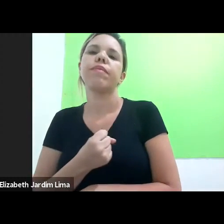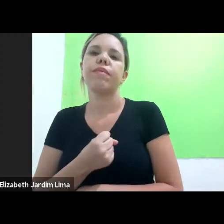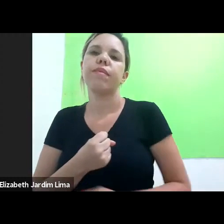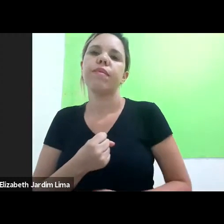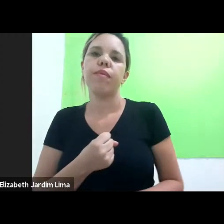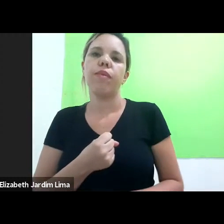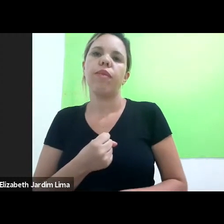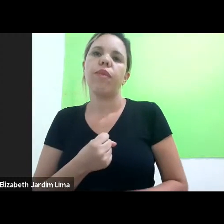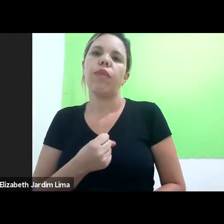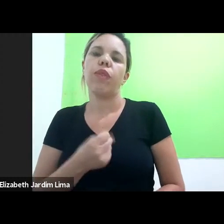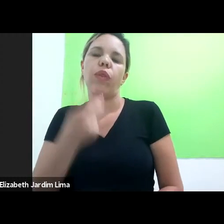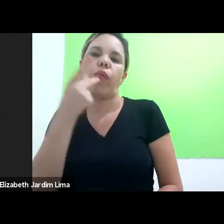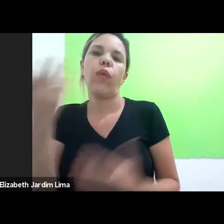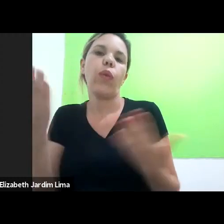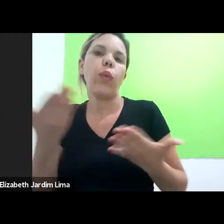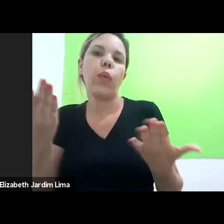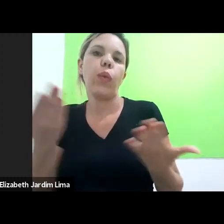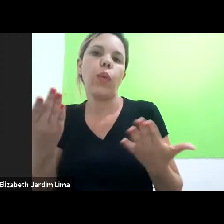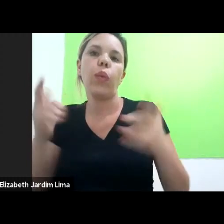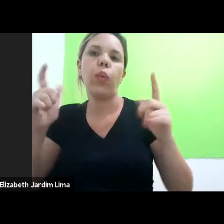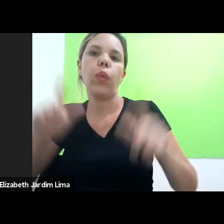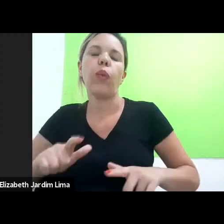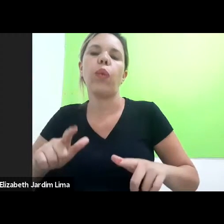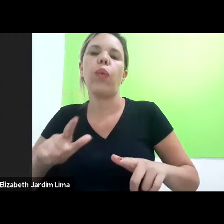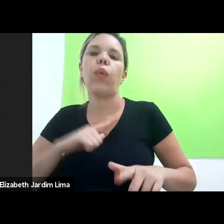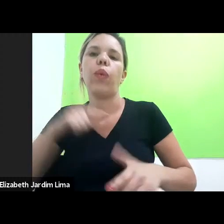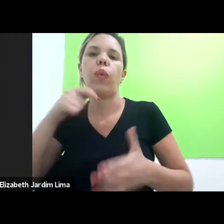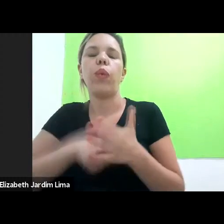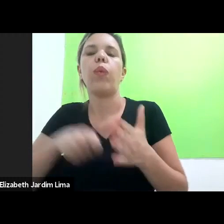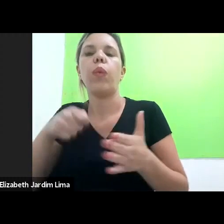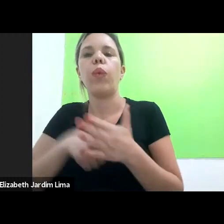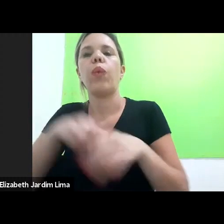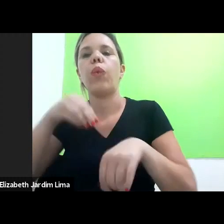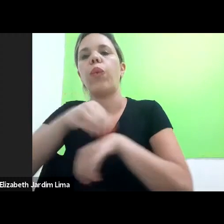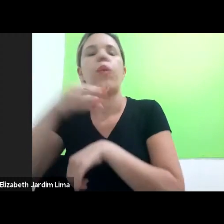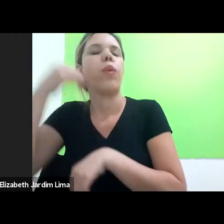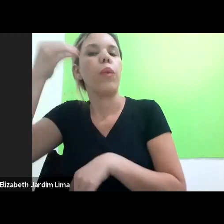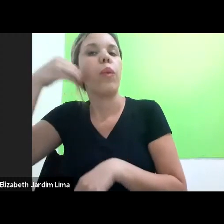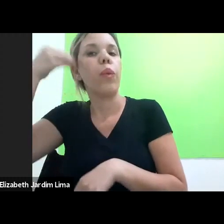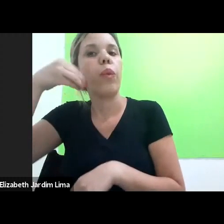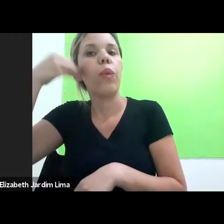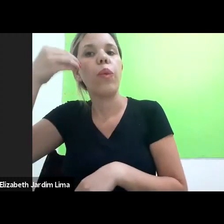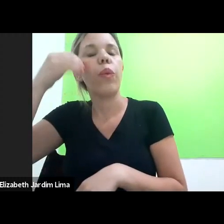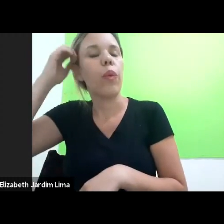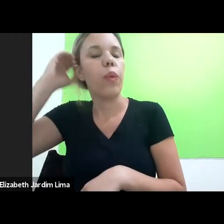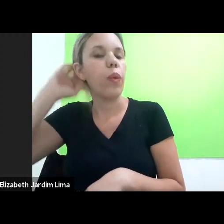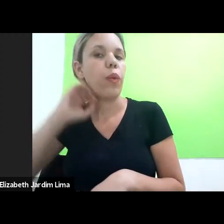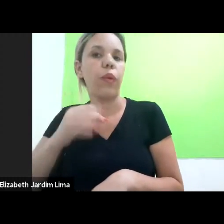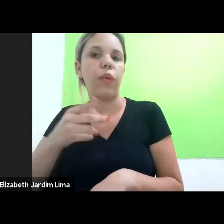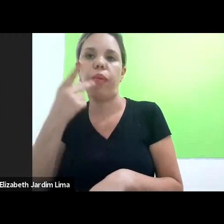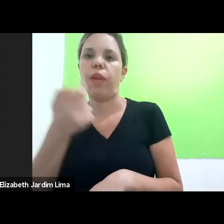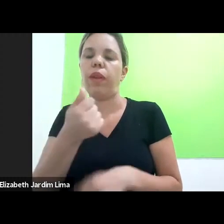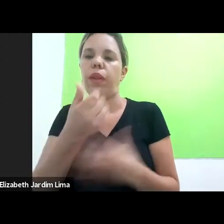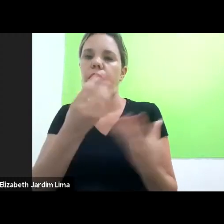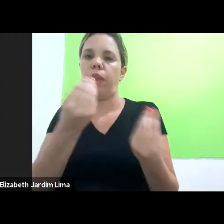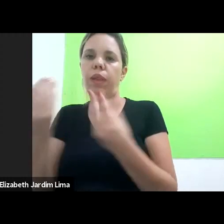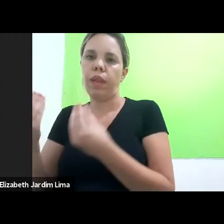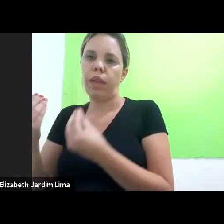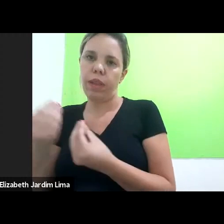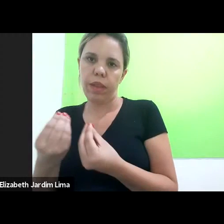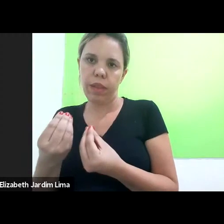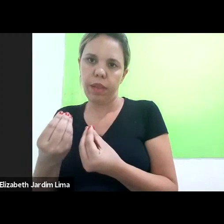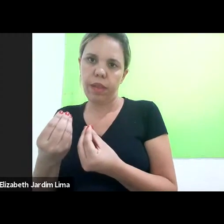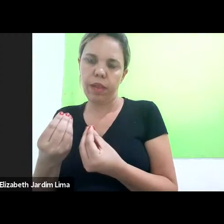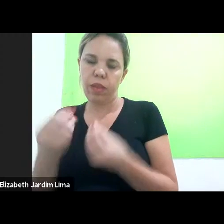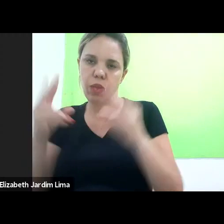E falo hoje, né, do lugar de onde eu venho, né, e trago as minhas experiências, falo um pouco, falo muito de